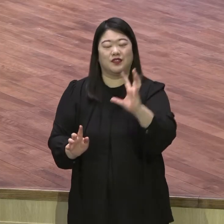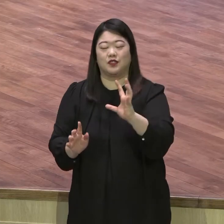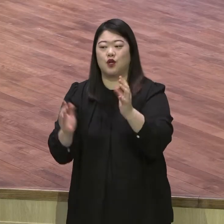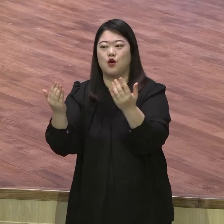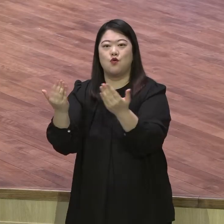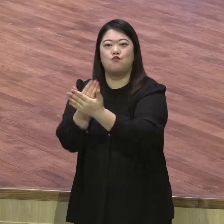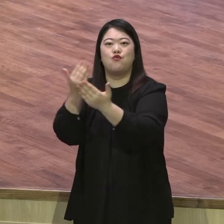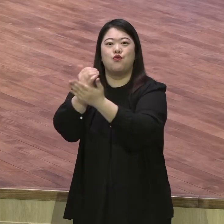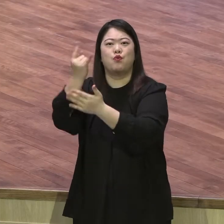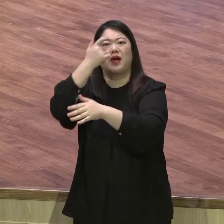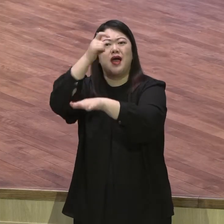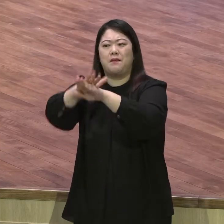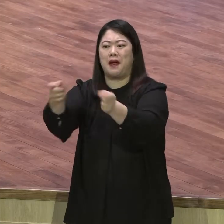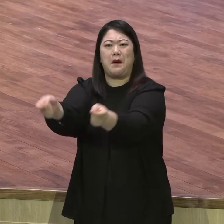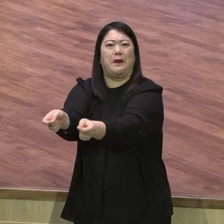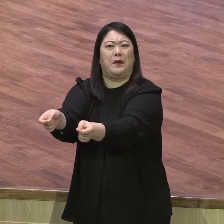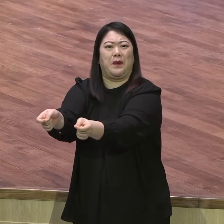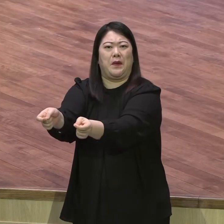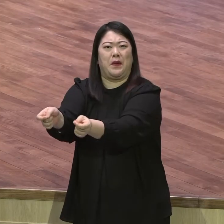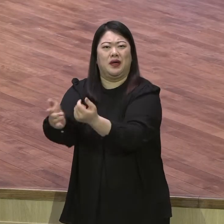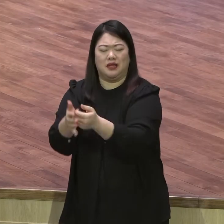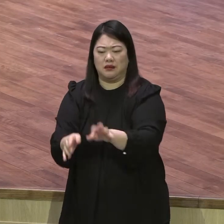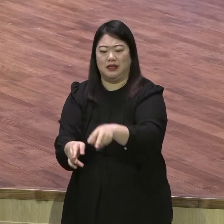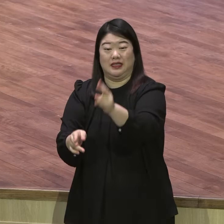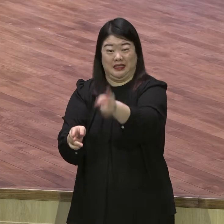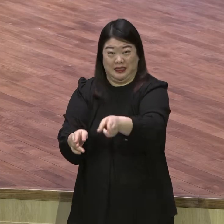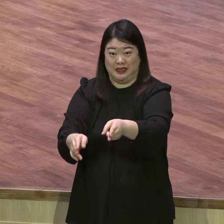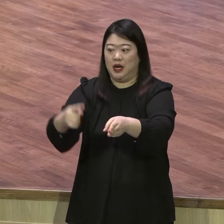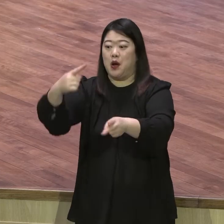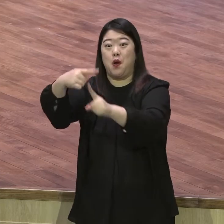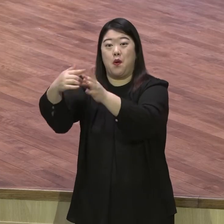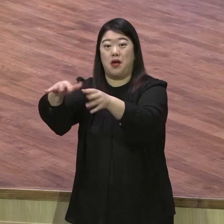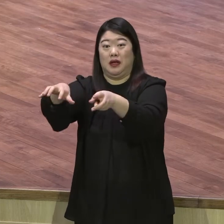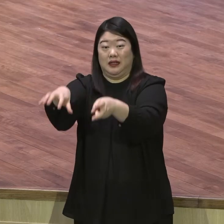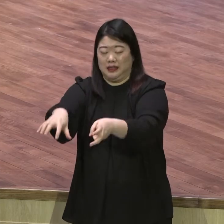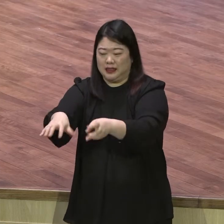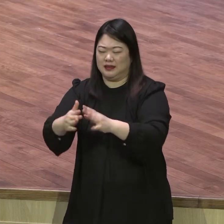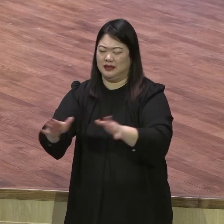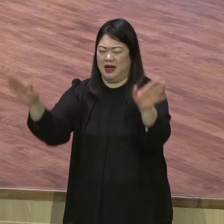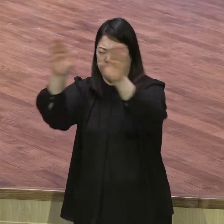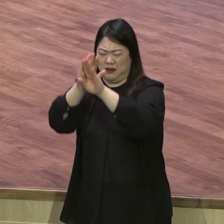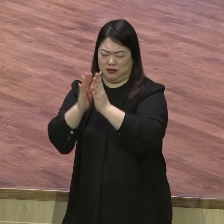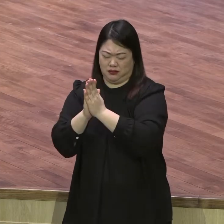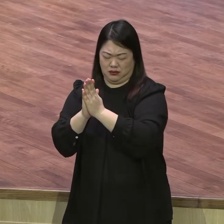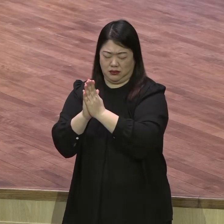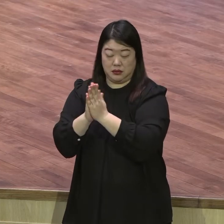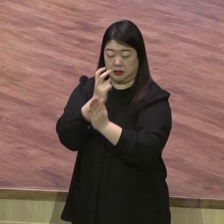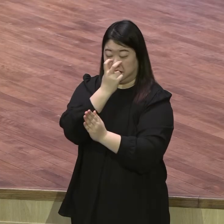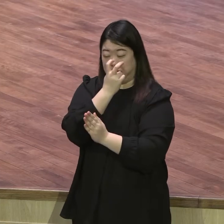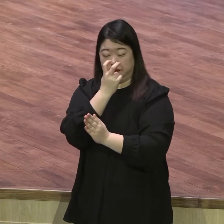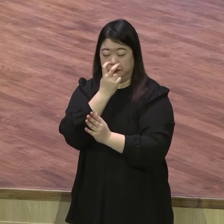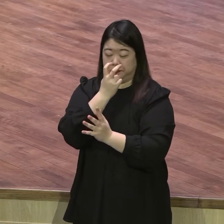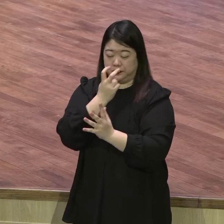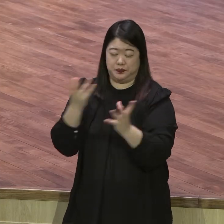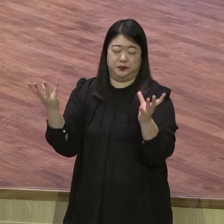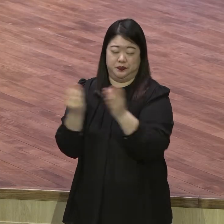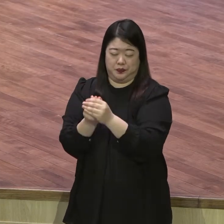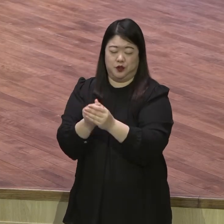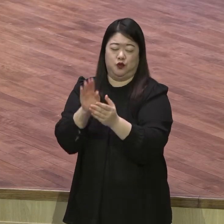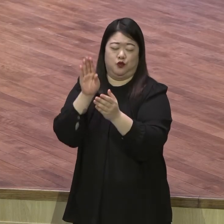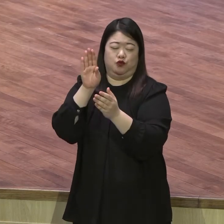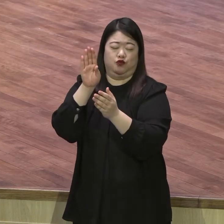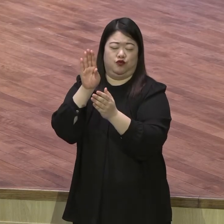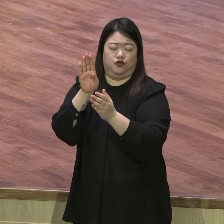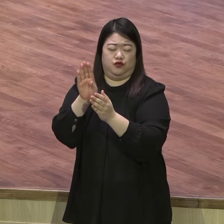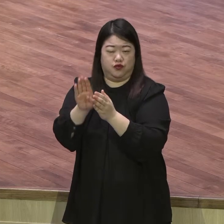참석하려고. 부흥에 참석하고 밤새도록 철학기도 했어요. 그리고 아침에 들어갔어요. 아침에 딱 들어갔는데 사령부에서 나와서